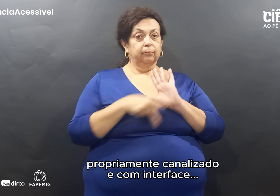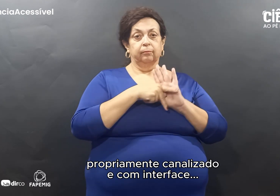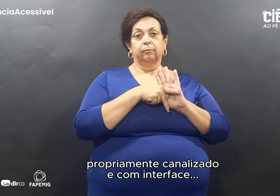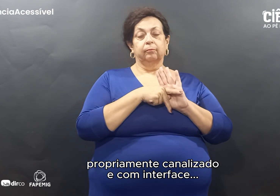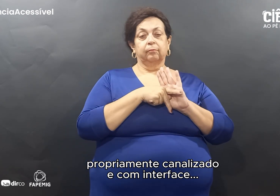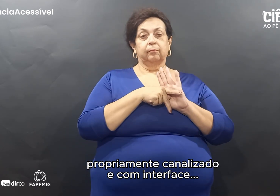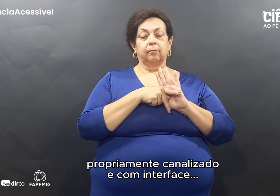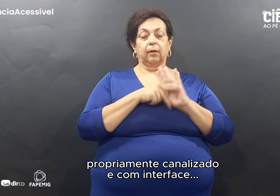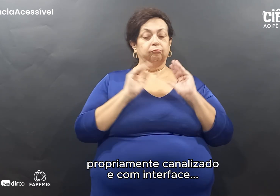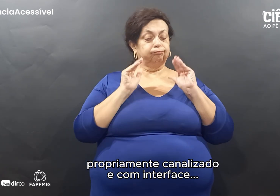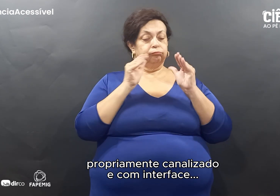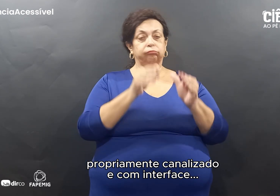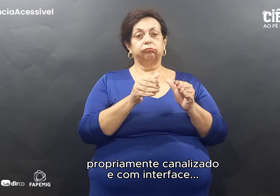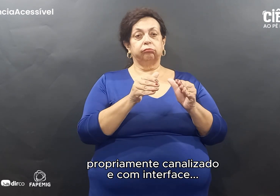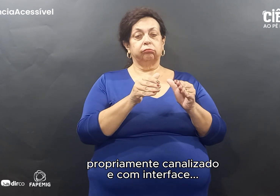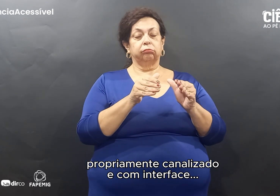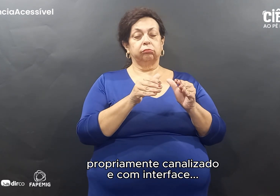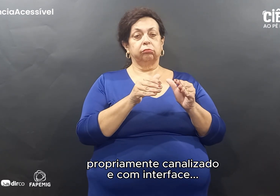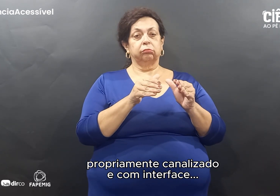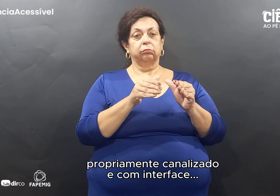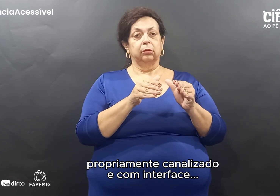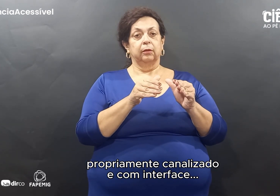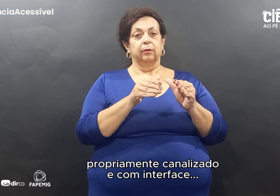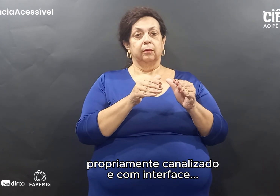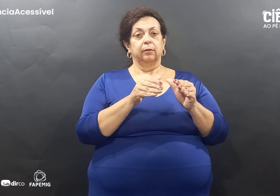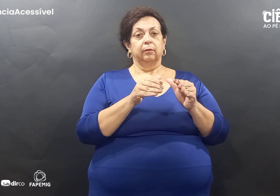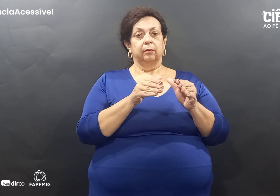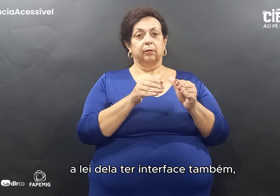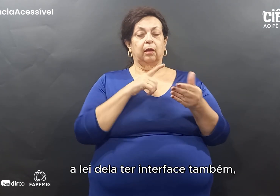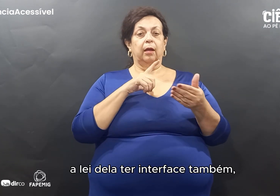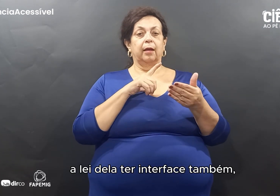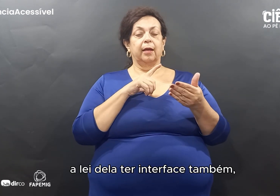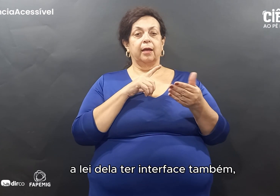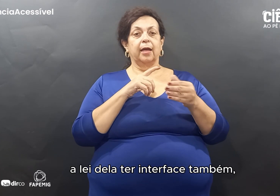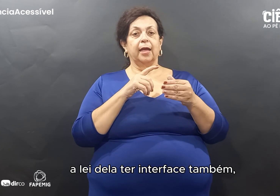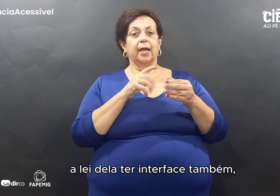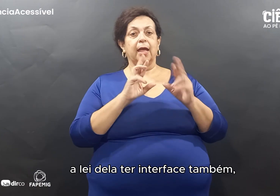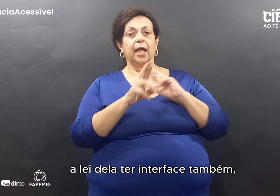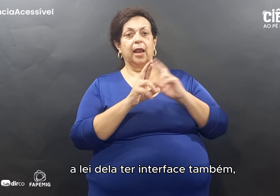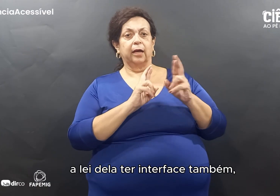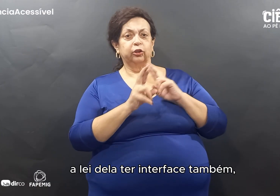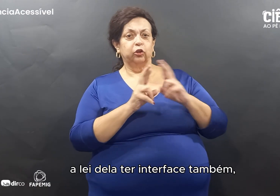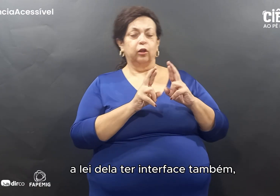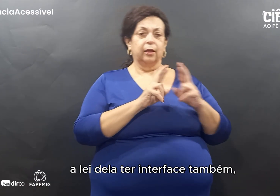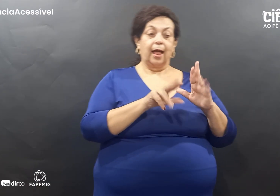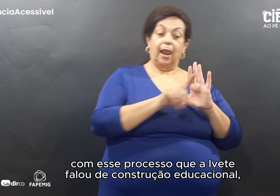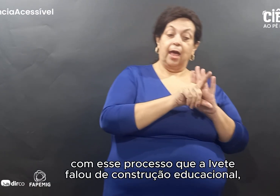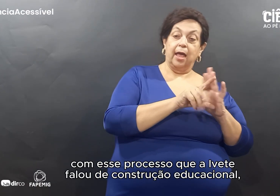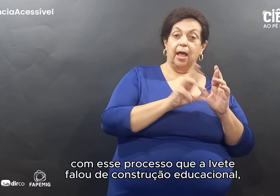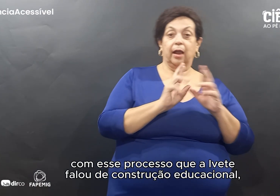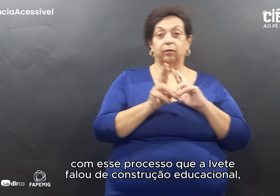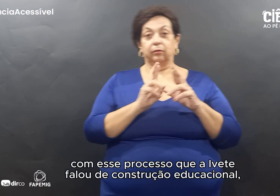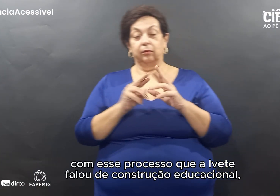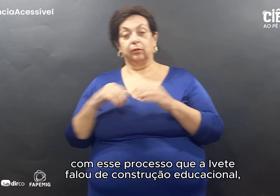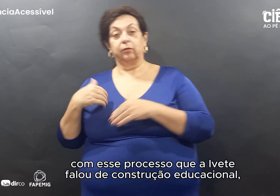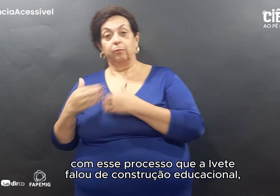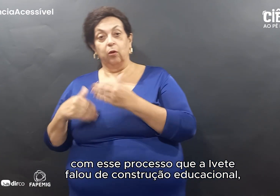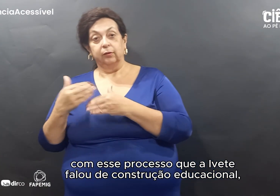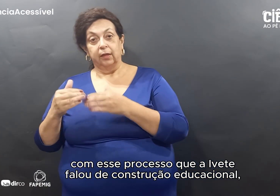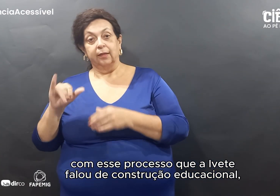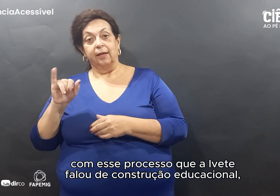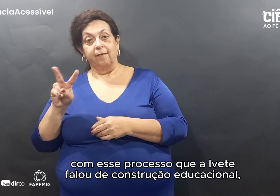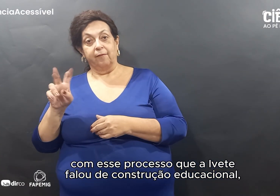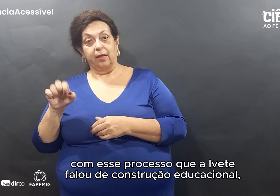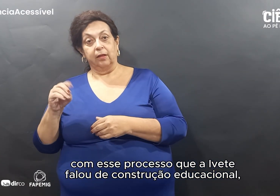propriamente canalizado e com interface, a lei dela tem interface também com esse processo que a Ivete